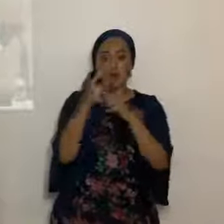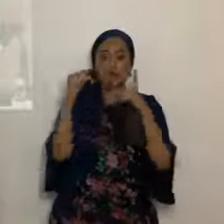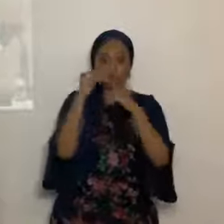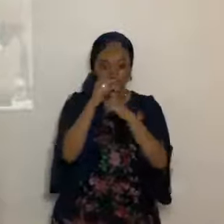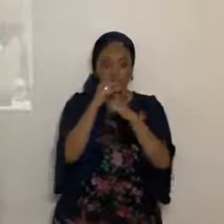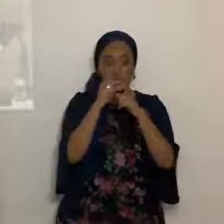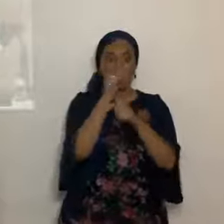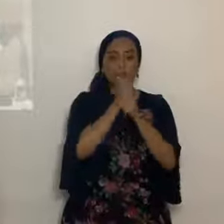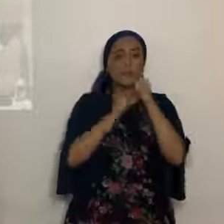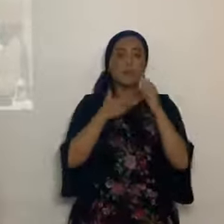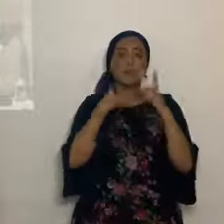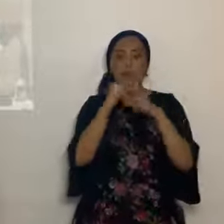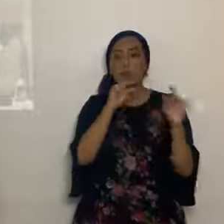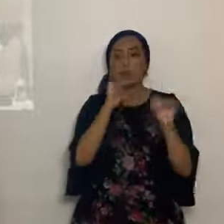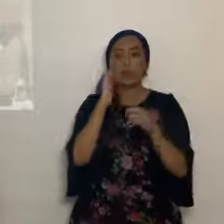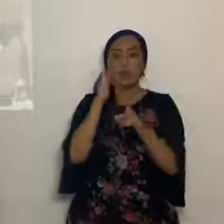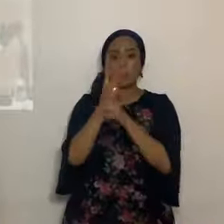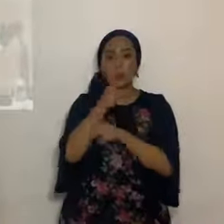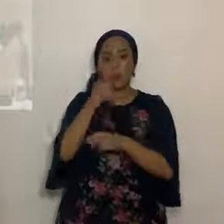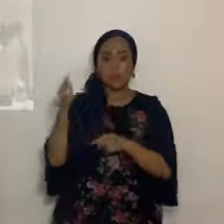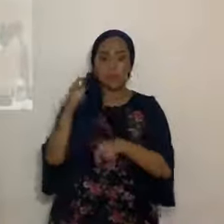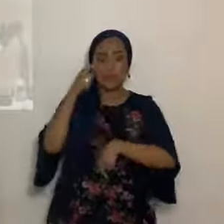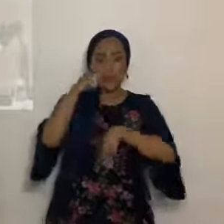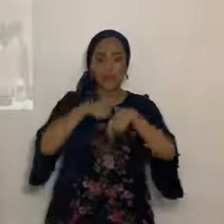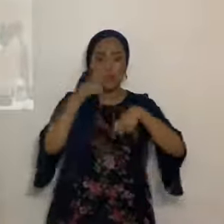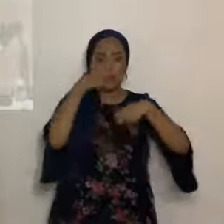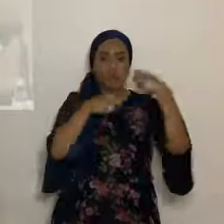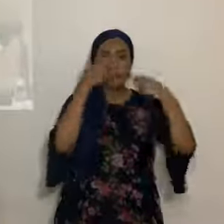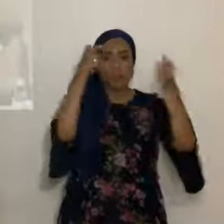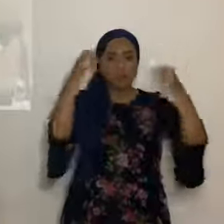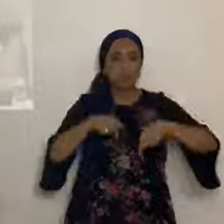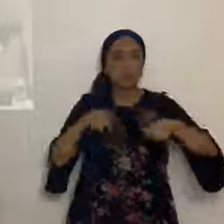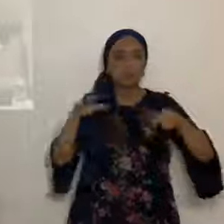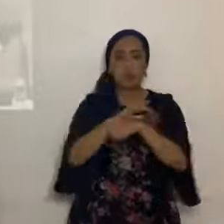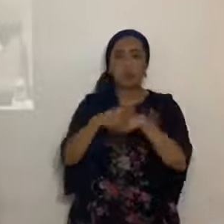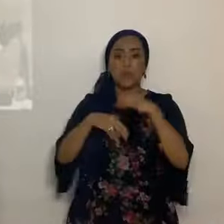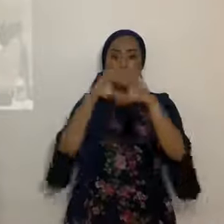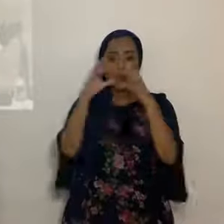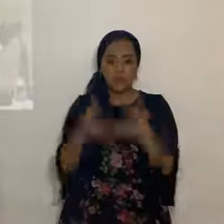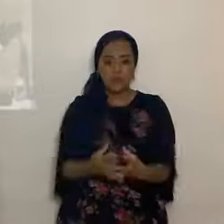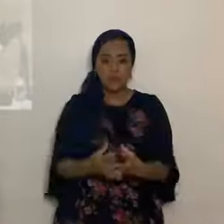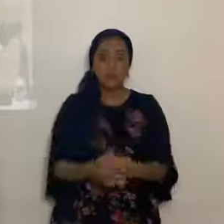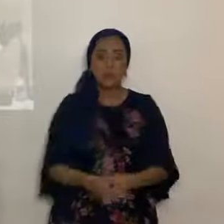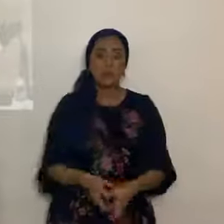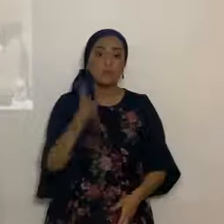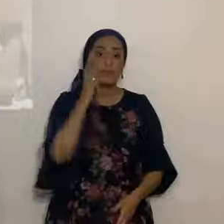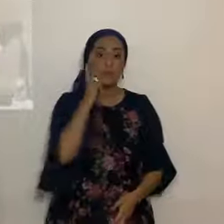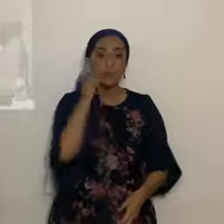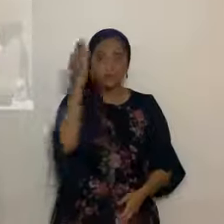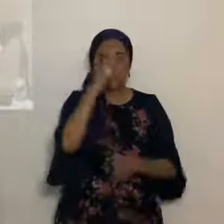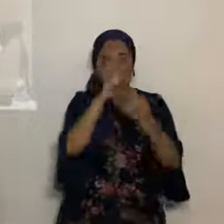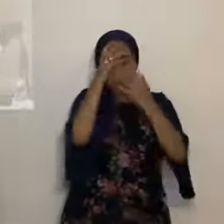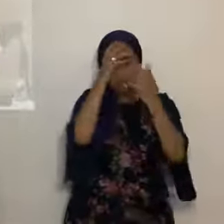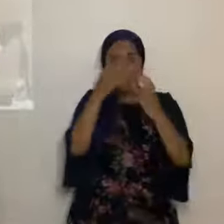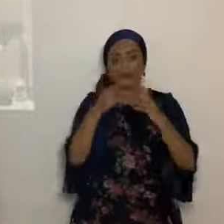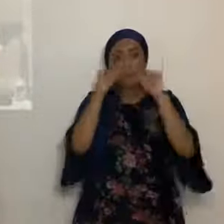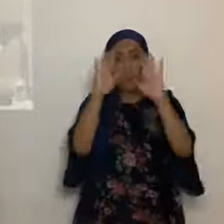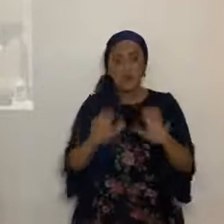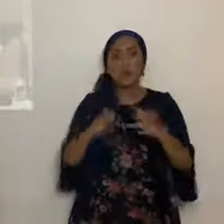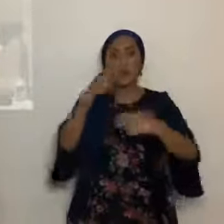la paciencia de mi palabra, yo también te guardaré de la hora de la prueba que ha de venir sobre el mundo entero. ¿Te das cuenta? Él quiere bendecir.